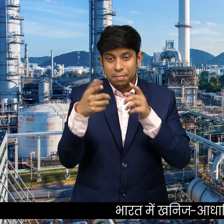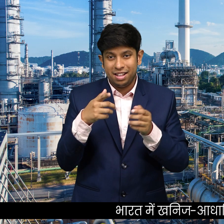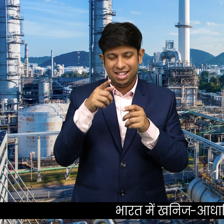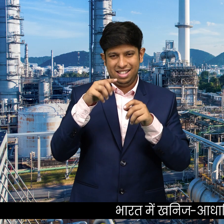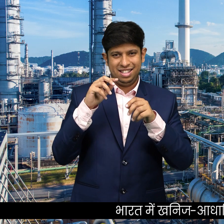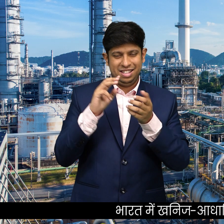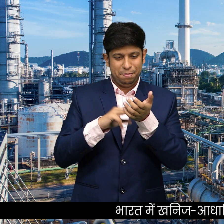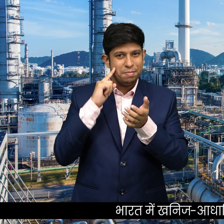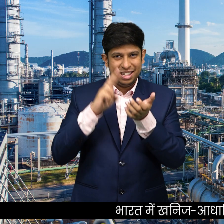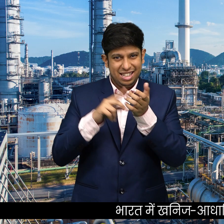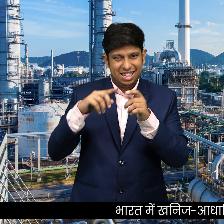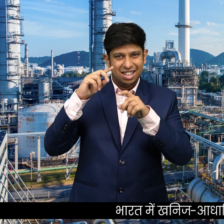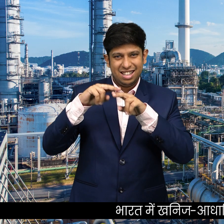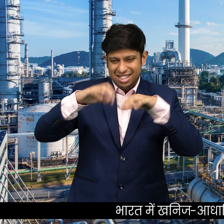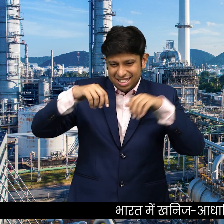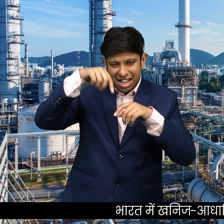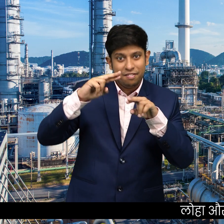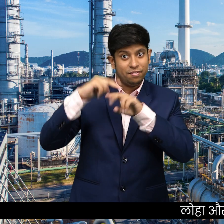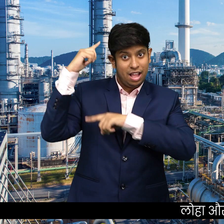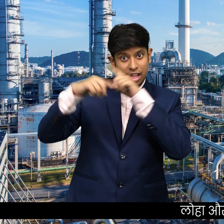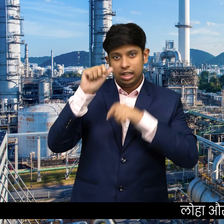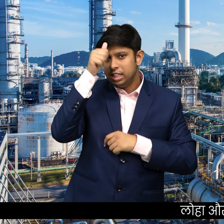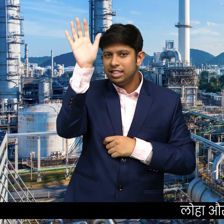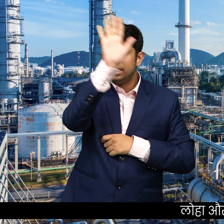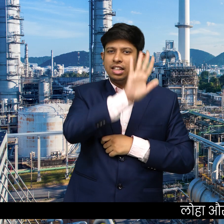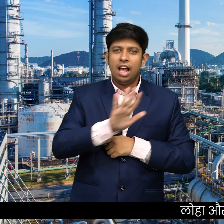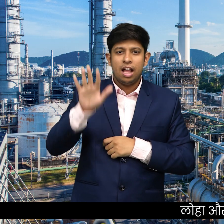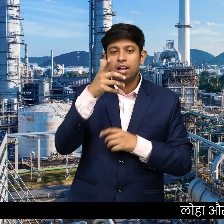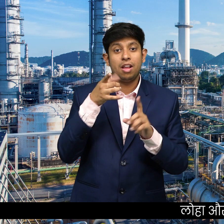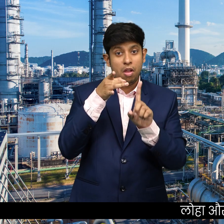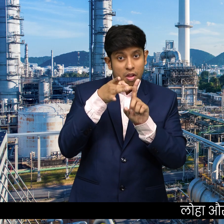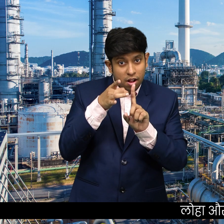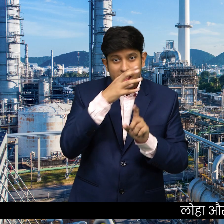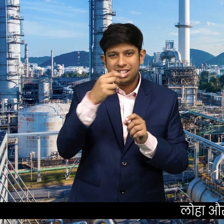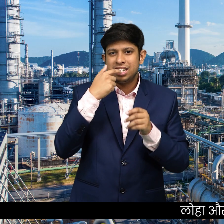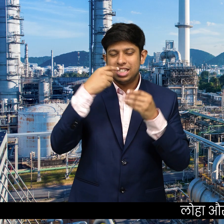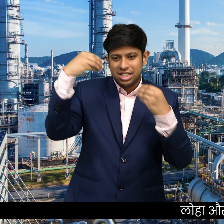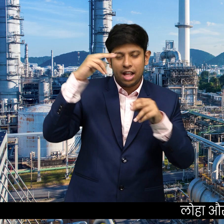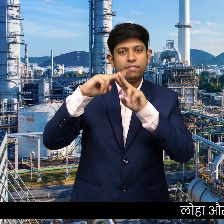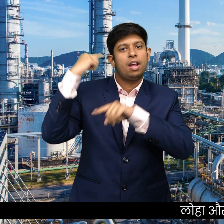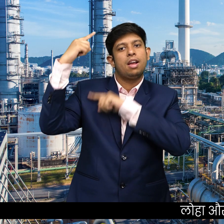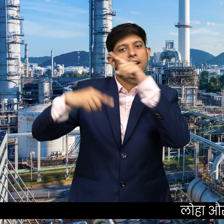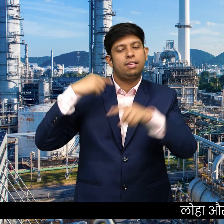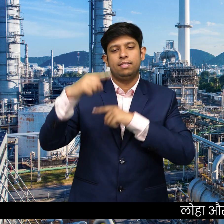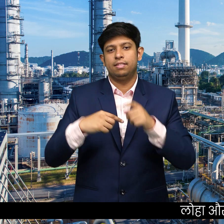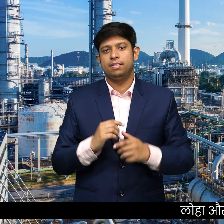खनिज आधारित उद्योग के कुछ उदाहरण: लोहा और इस्पात उद्योग,